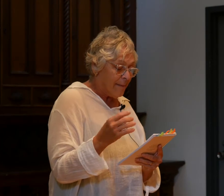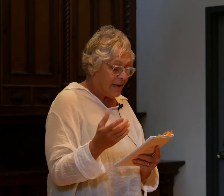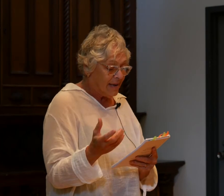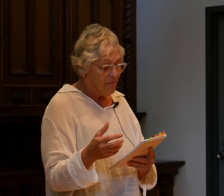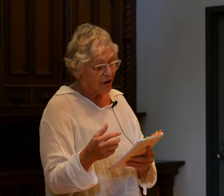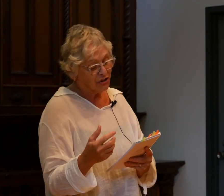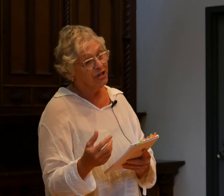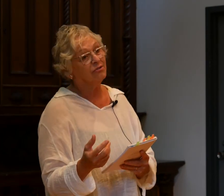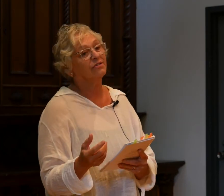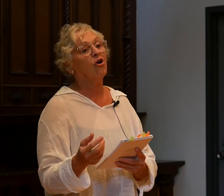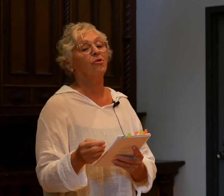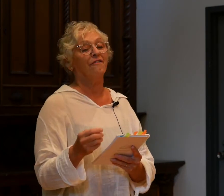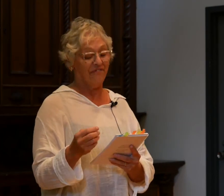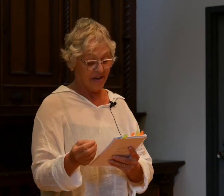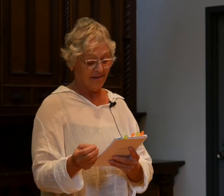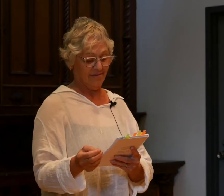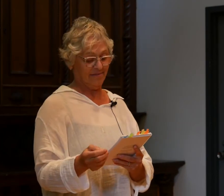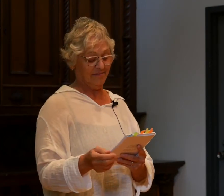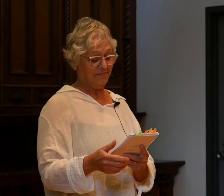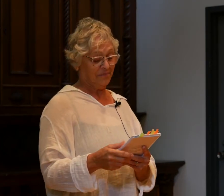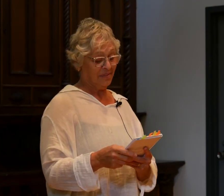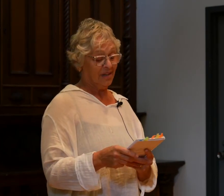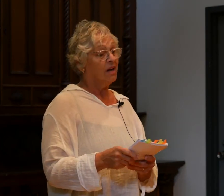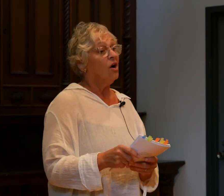par la main et marcher ensemble, enfin.